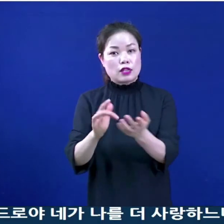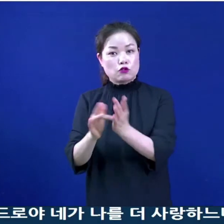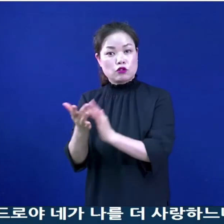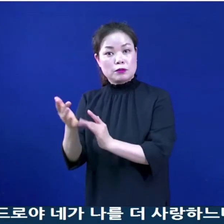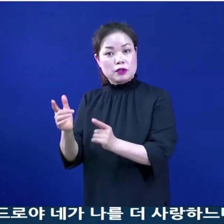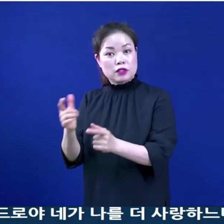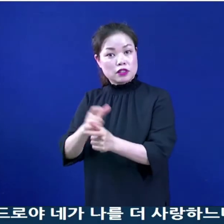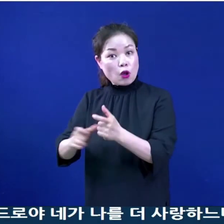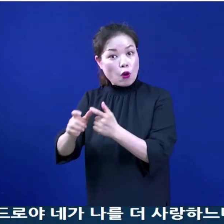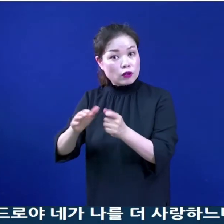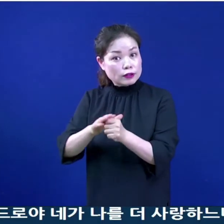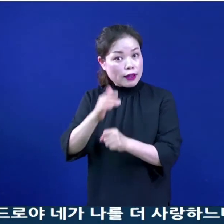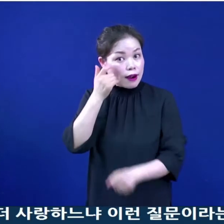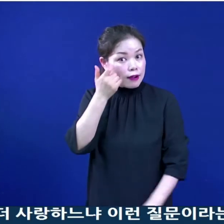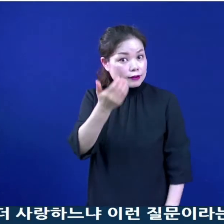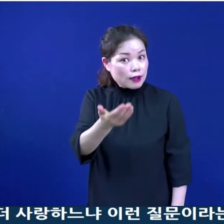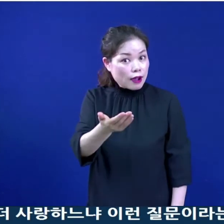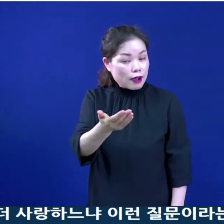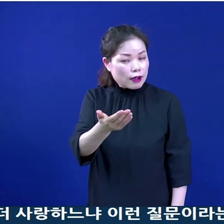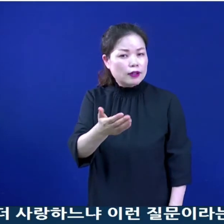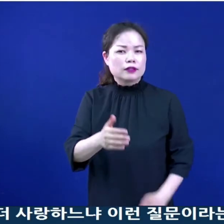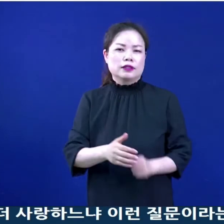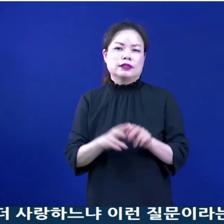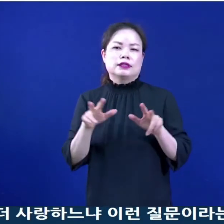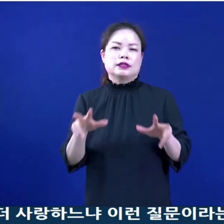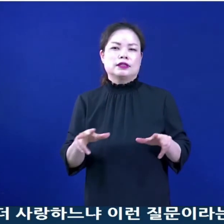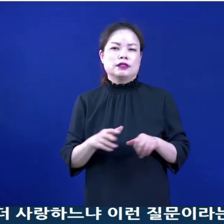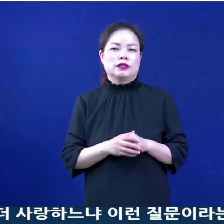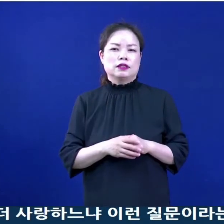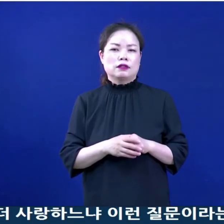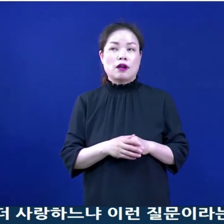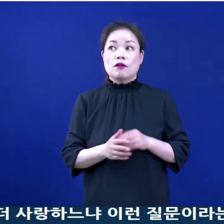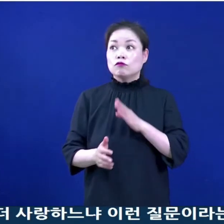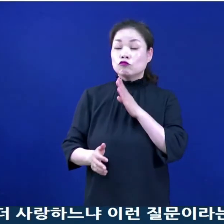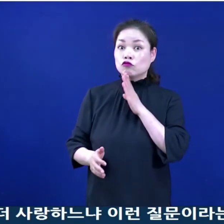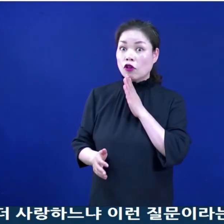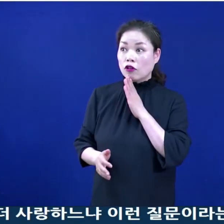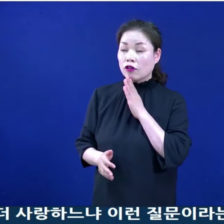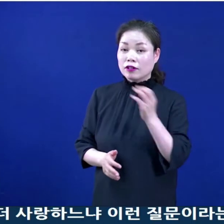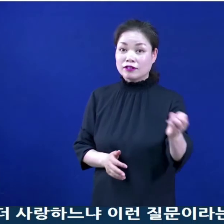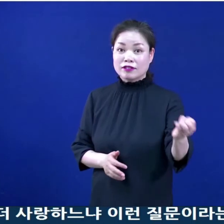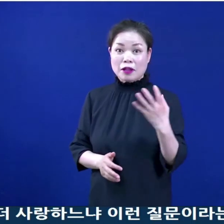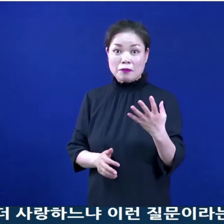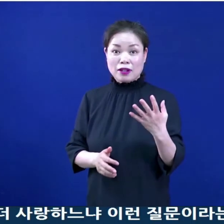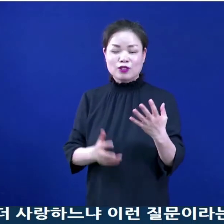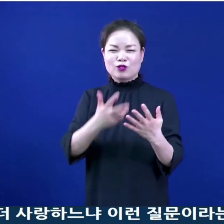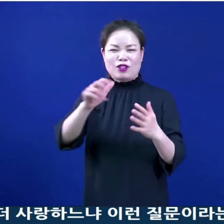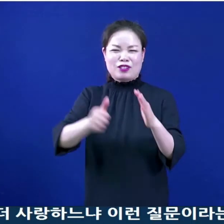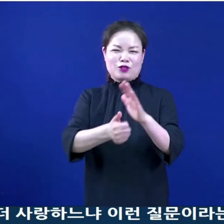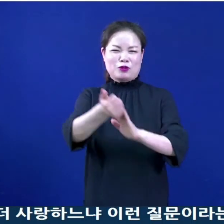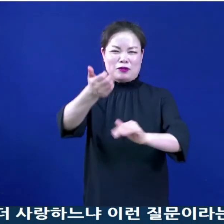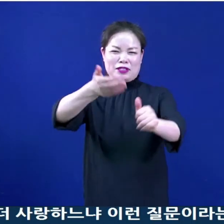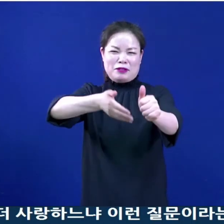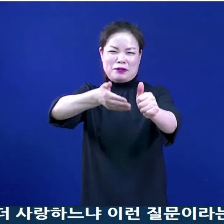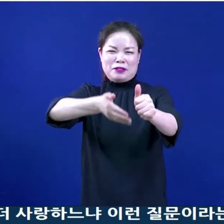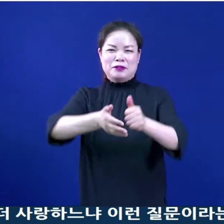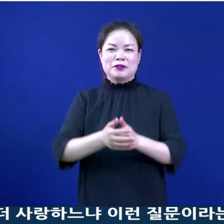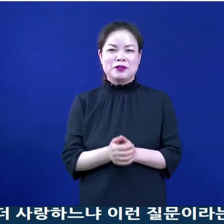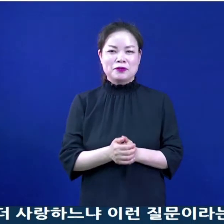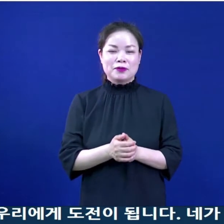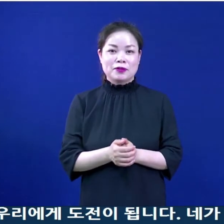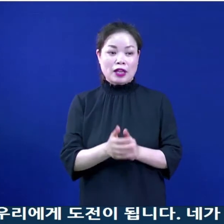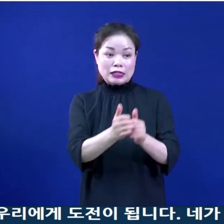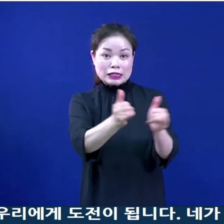사랑하느냐, 이런 질문이죠. 여러분 지금 네 그렇습니다라고 답하실 수 있기를 주 안에서 소망합니다.